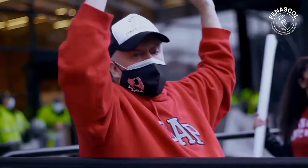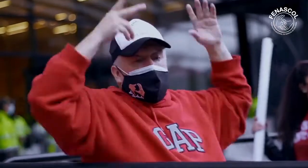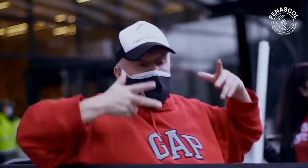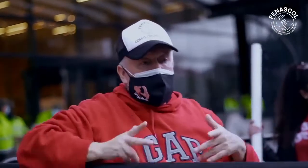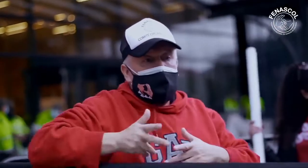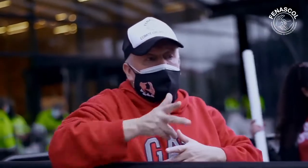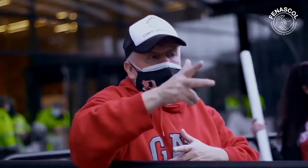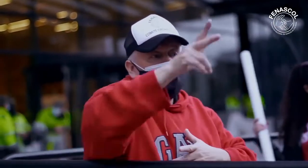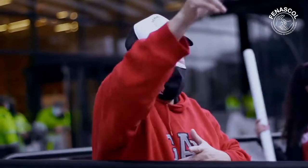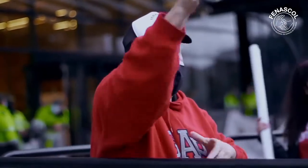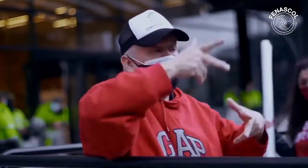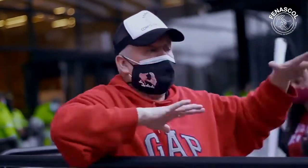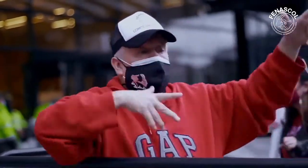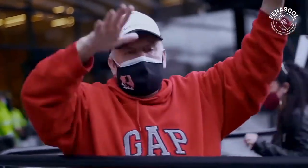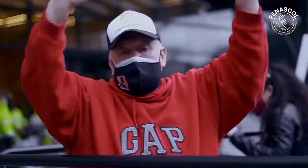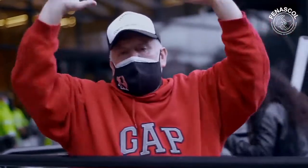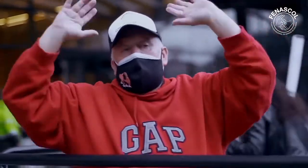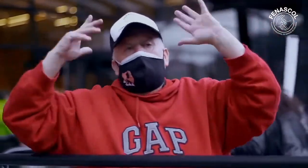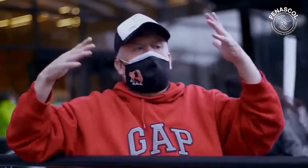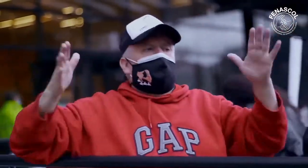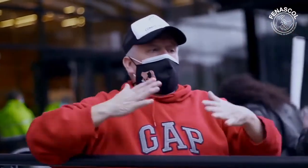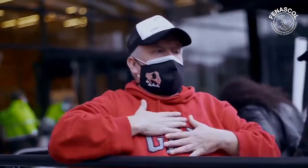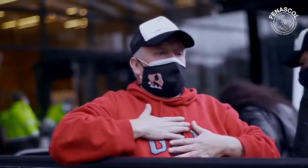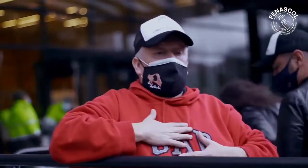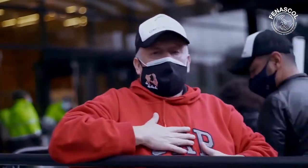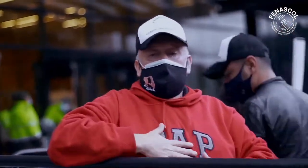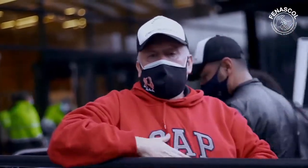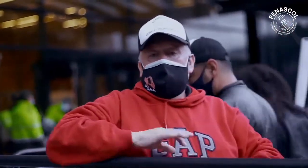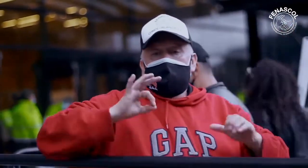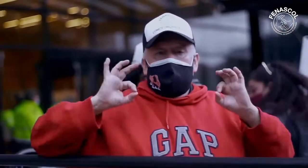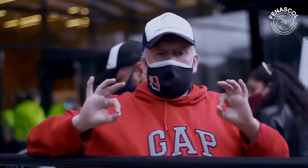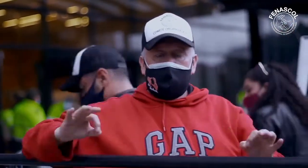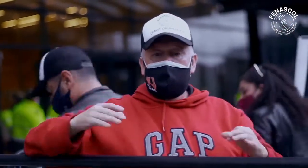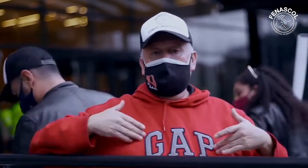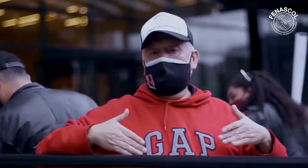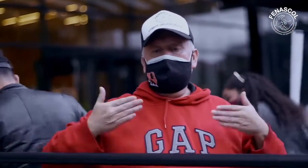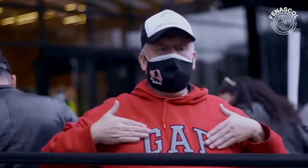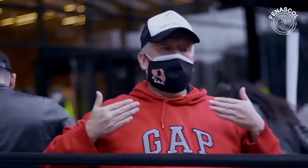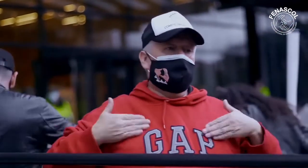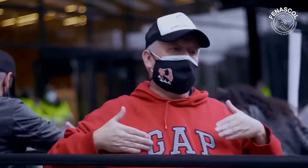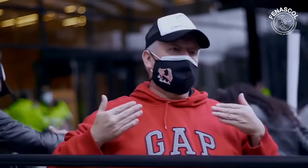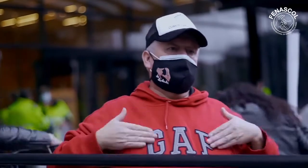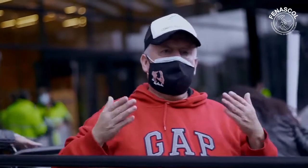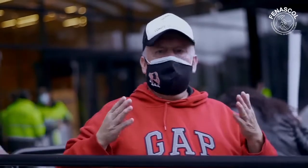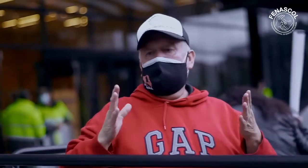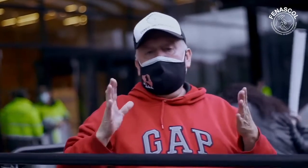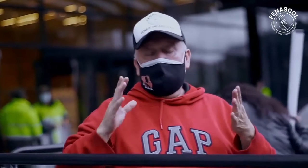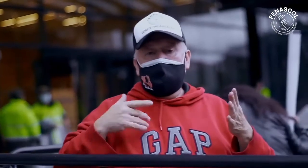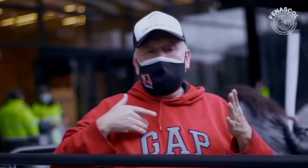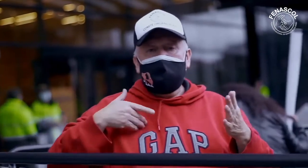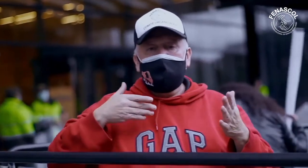ir cada uno en nuestros vehículos y pues estamos muy contentos.